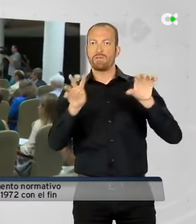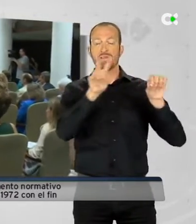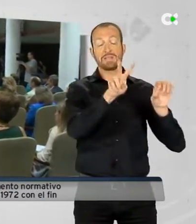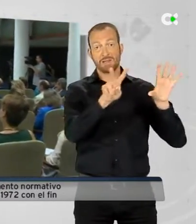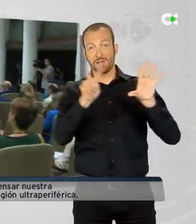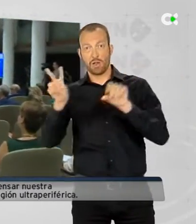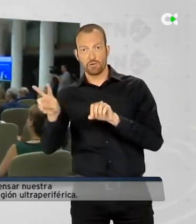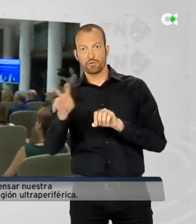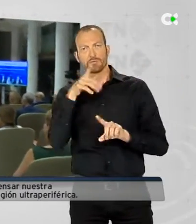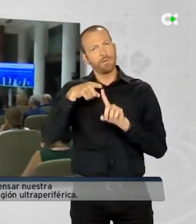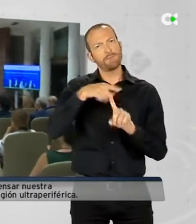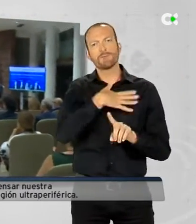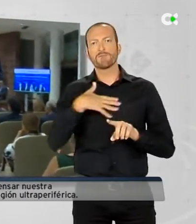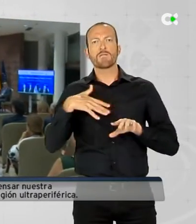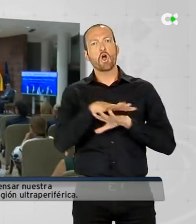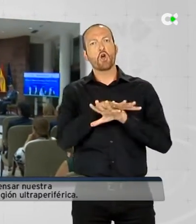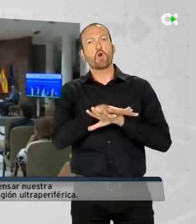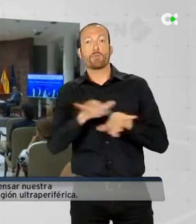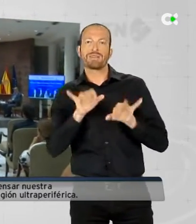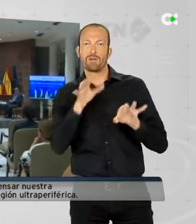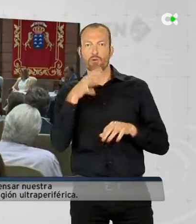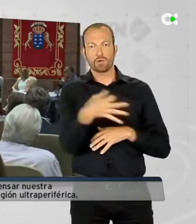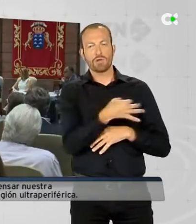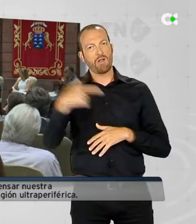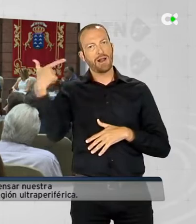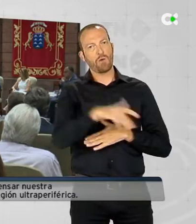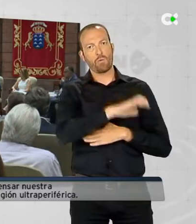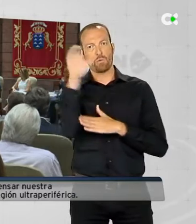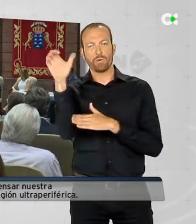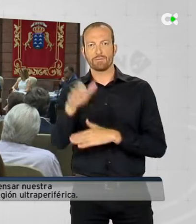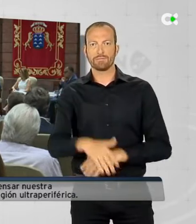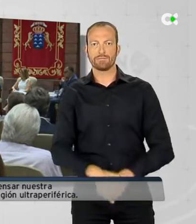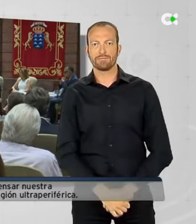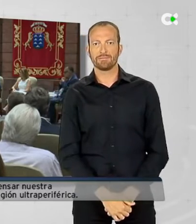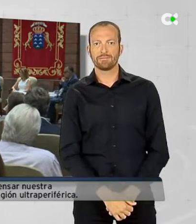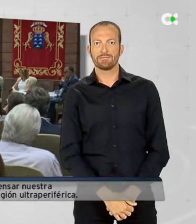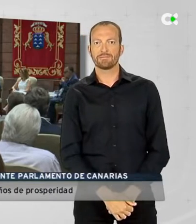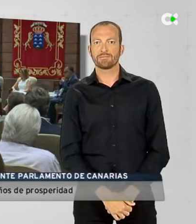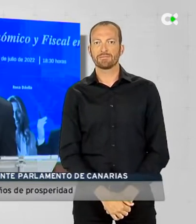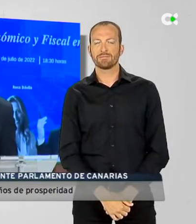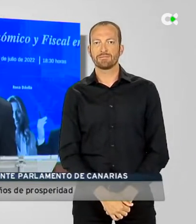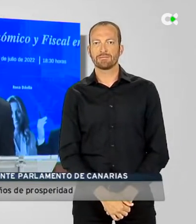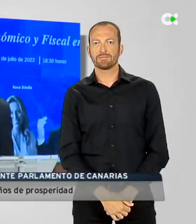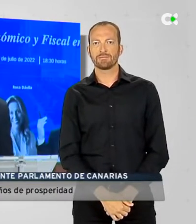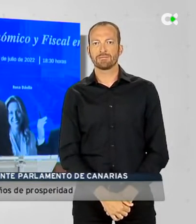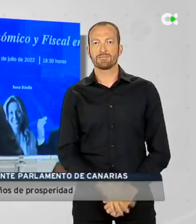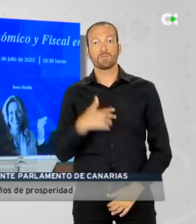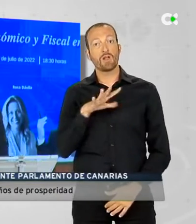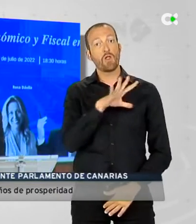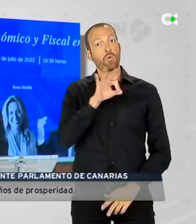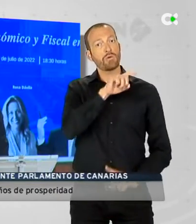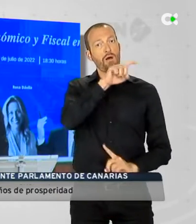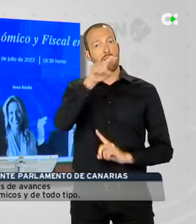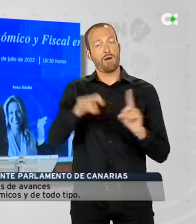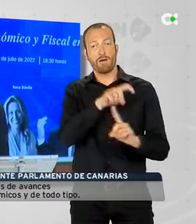con el fin de compensar nuestra condición de región ultraperiférica. Han sido 50 años de prosperidad